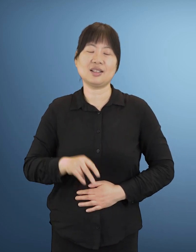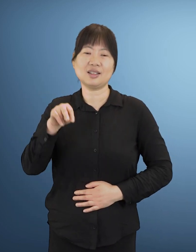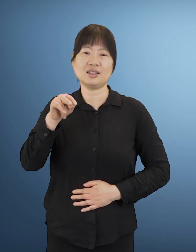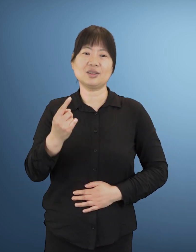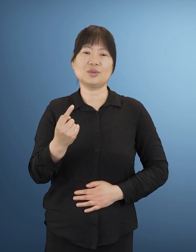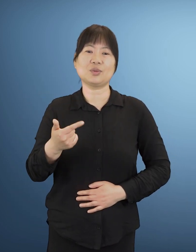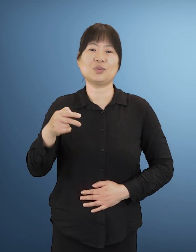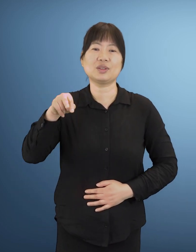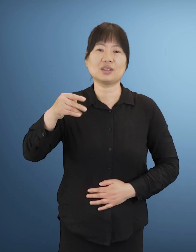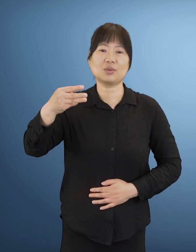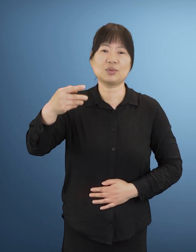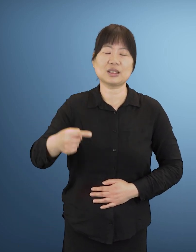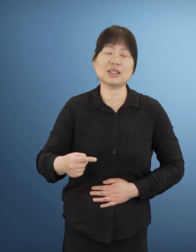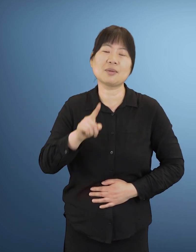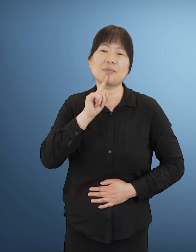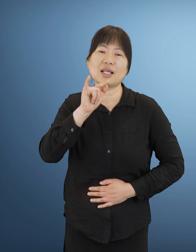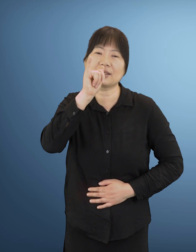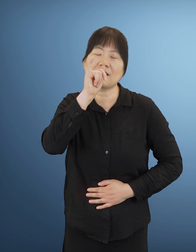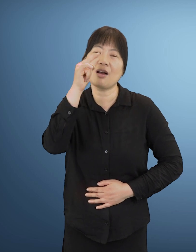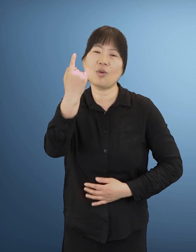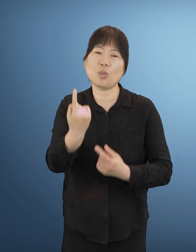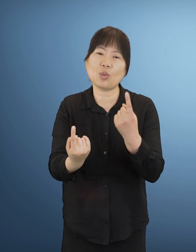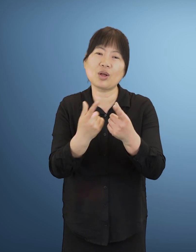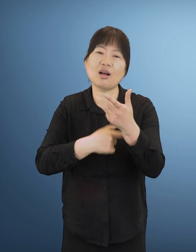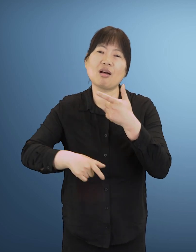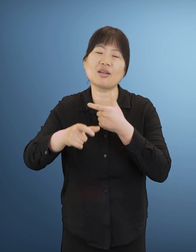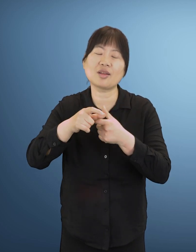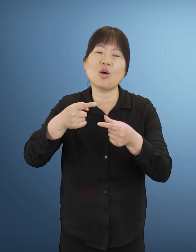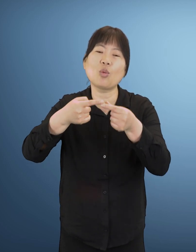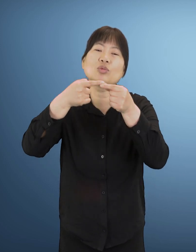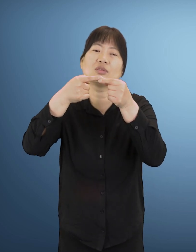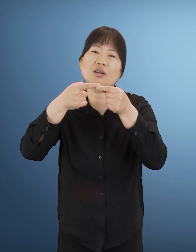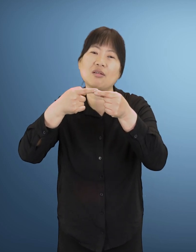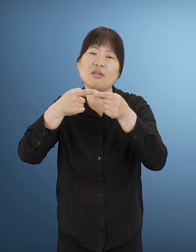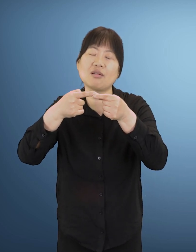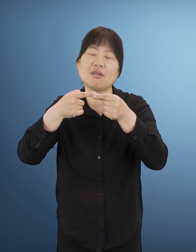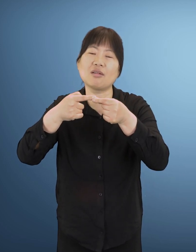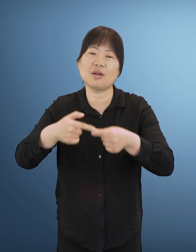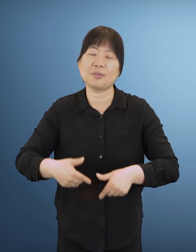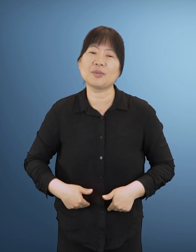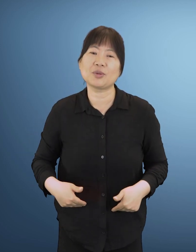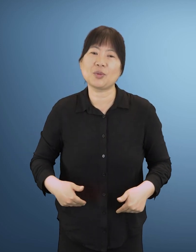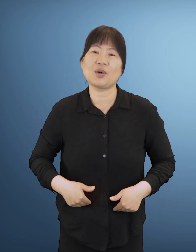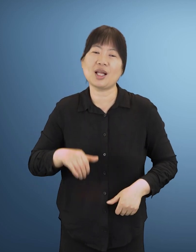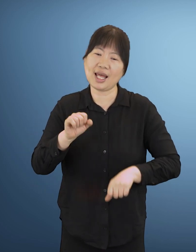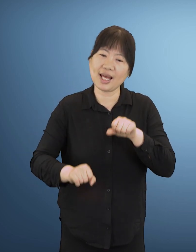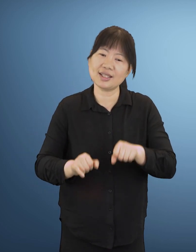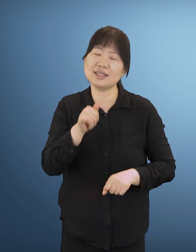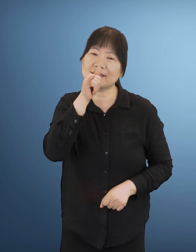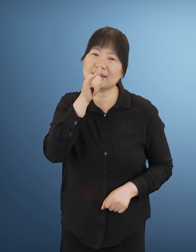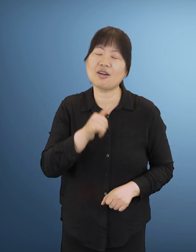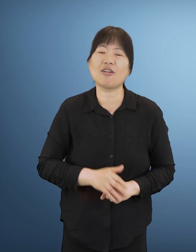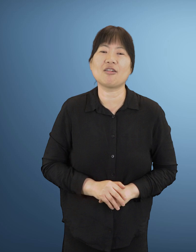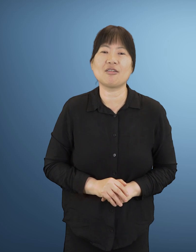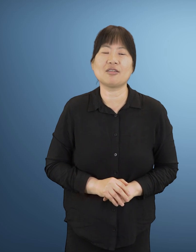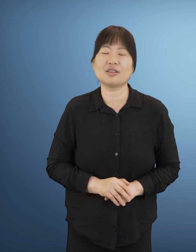스타트가 이런 얘기를 해요. 그보다 더 우선돼야 될 행위가 뭐냐